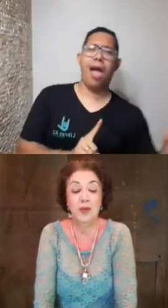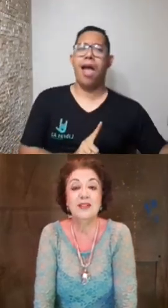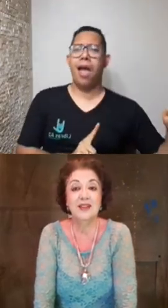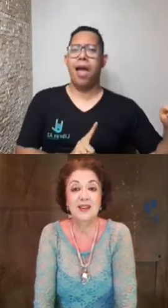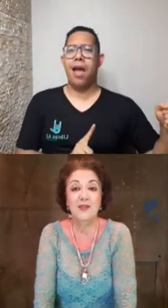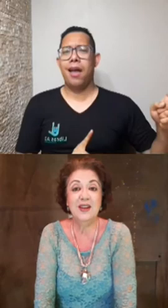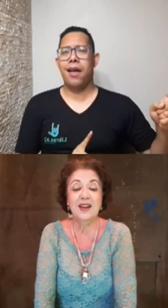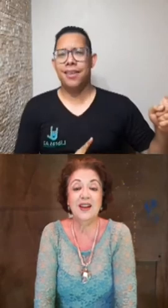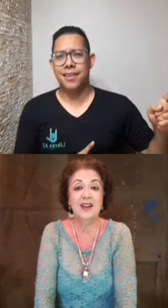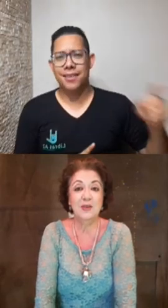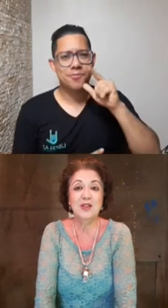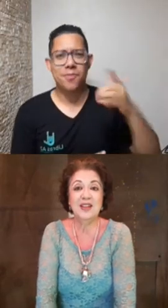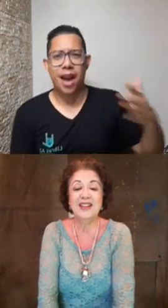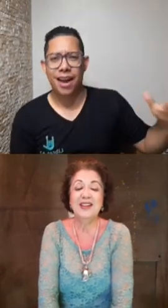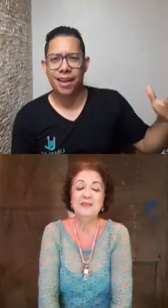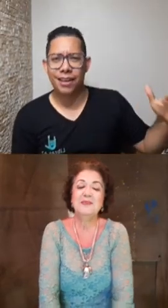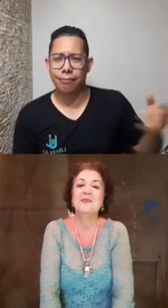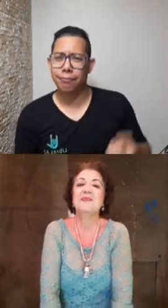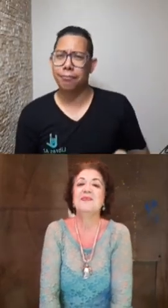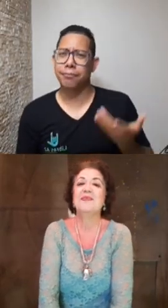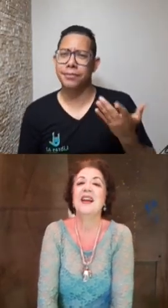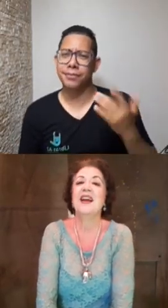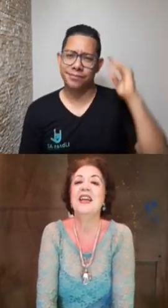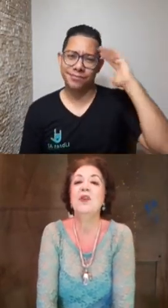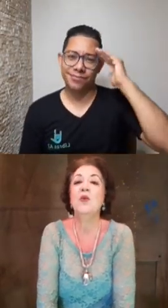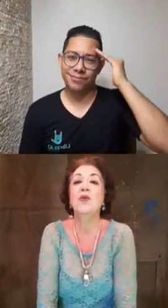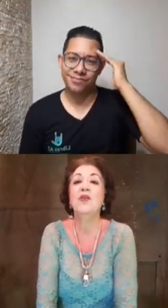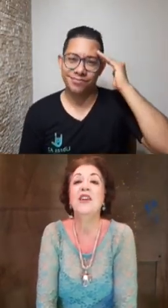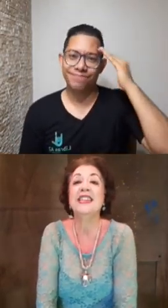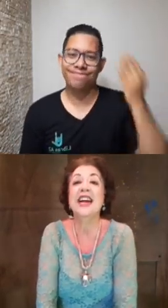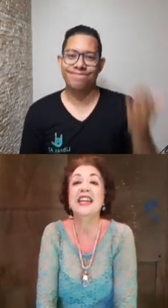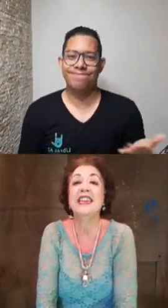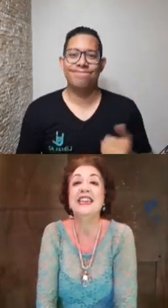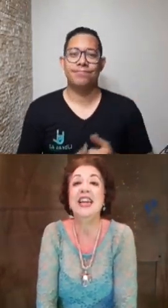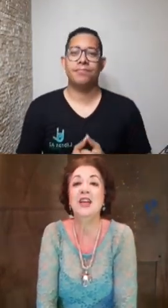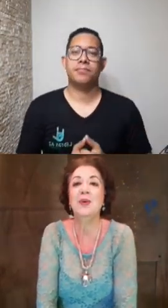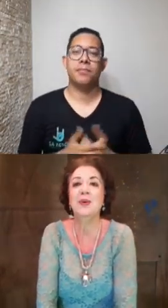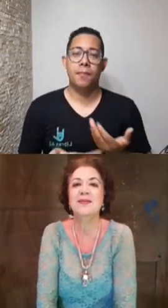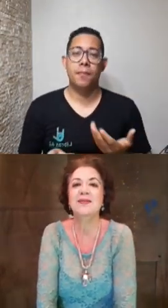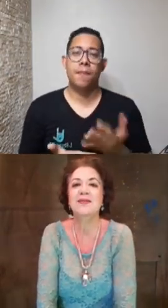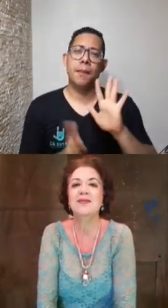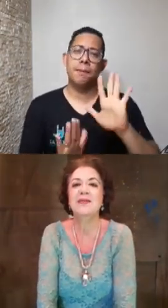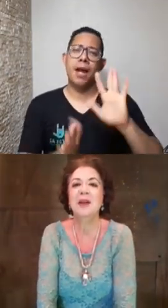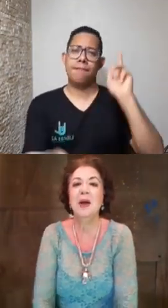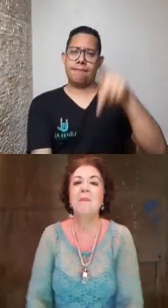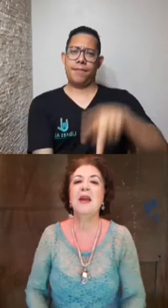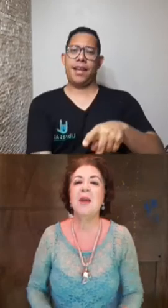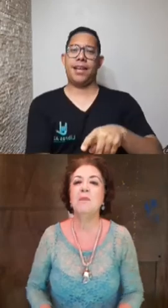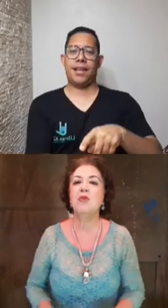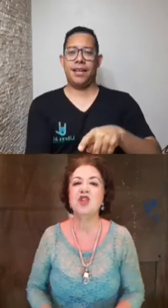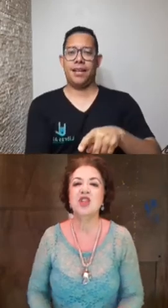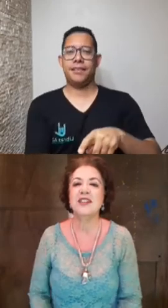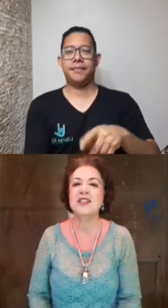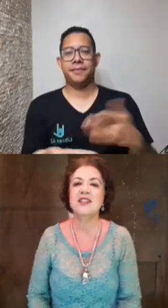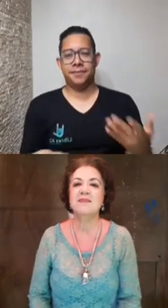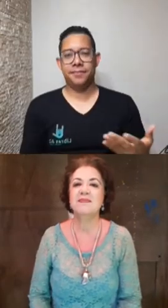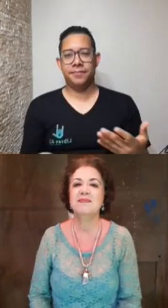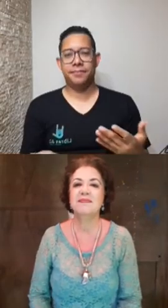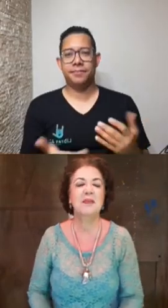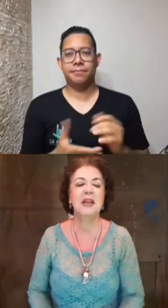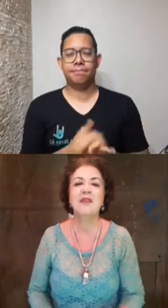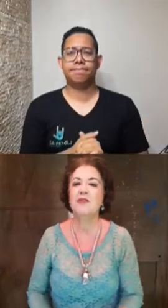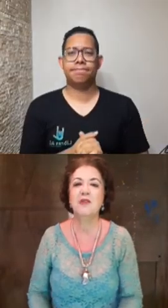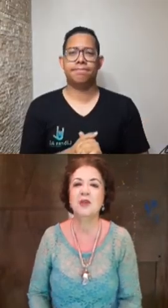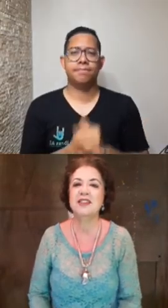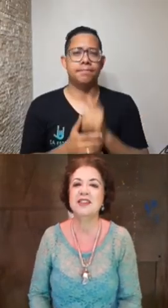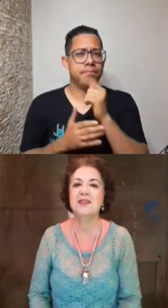O que significa Rio Tietê? Rio verdadeiro. Pela pujança,